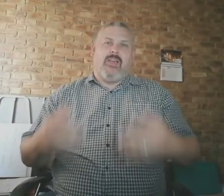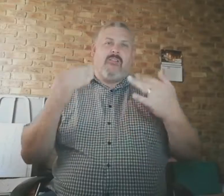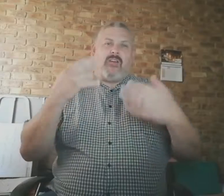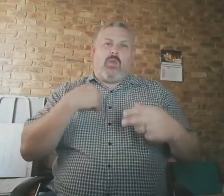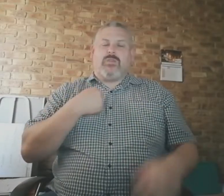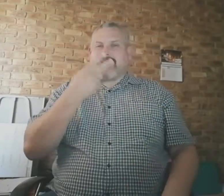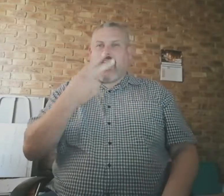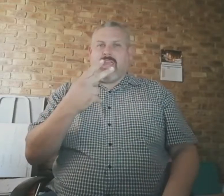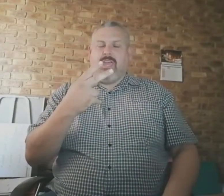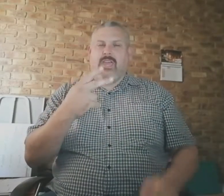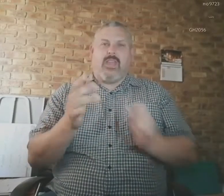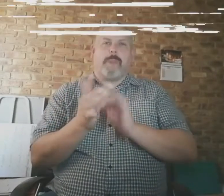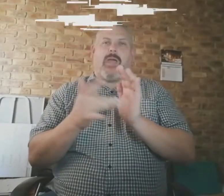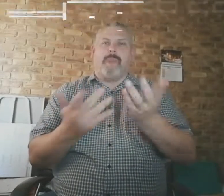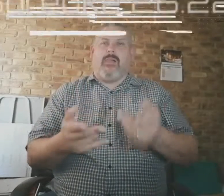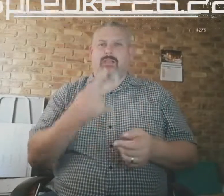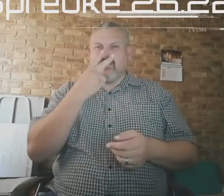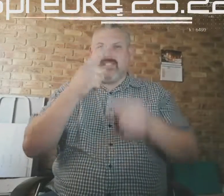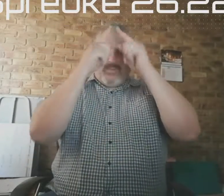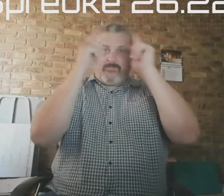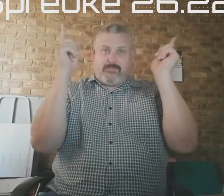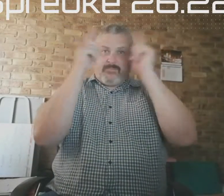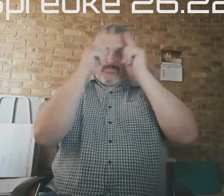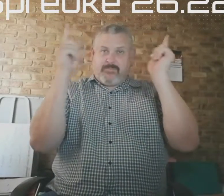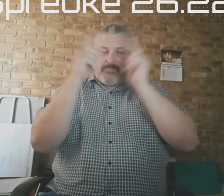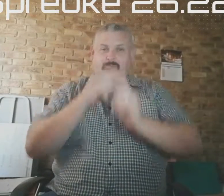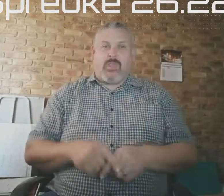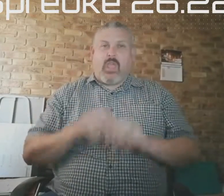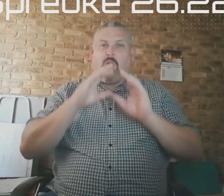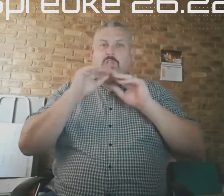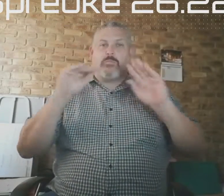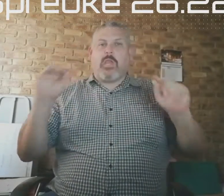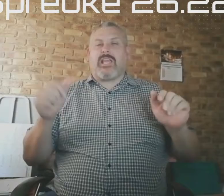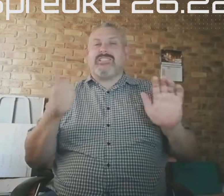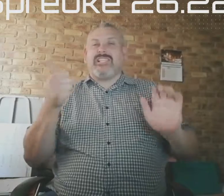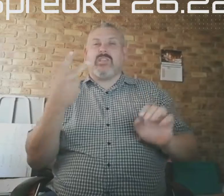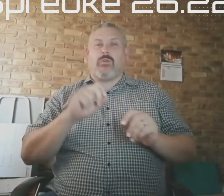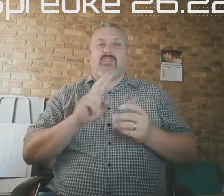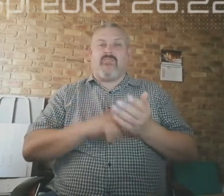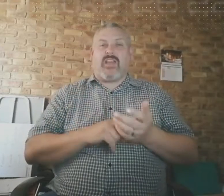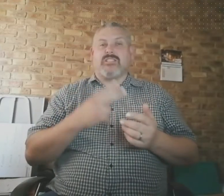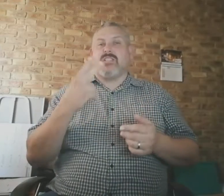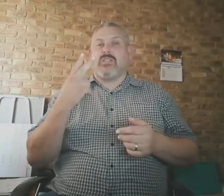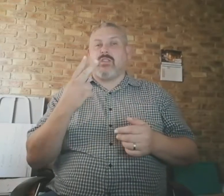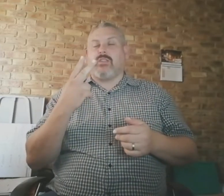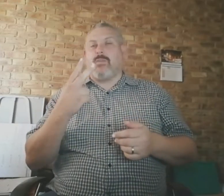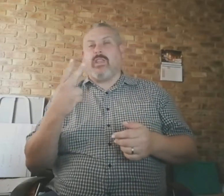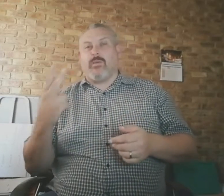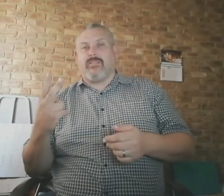Wanneer ons kyk in die byper, sien, en spreek 26, 22, 22,